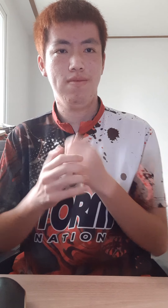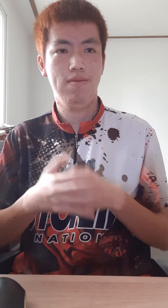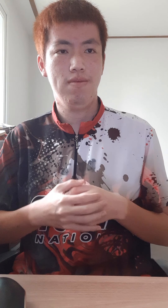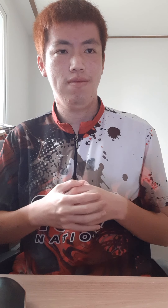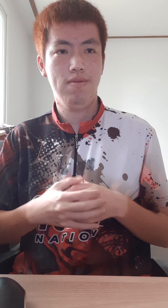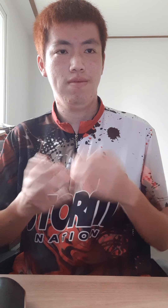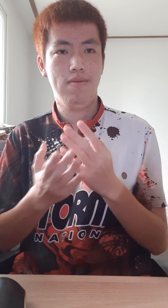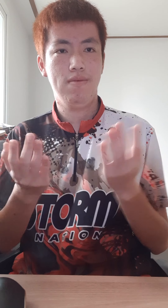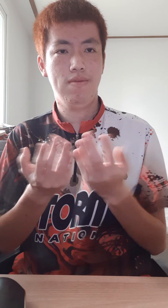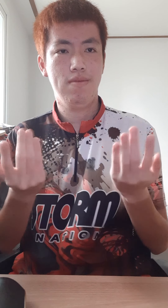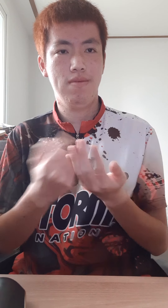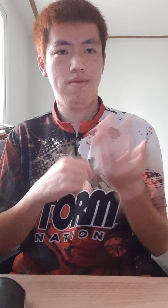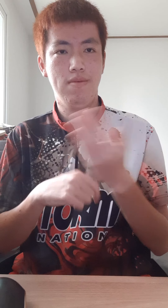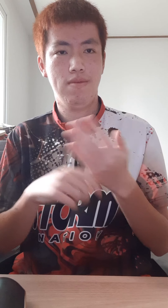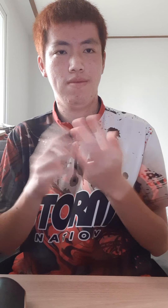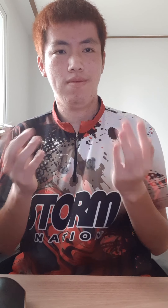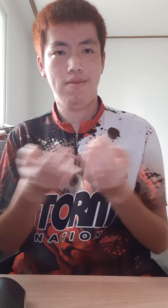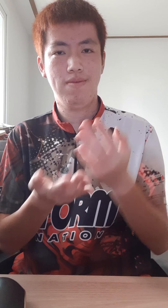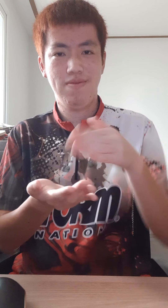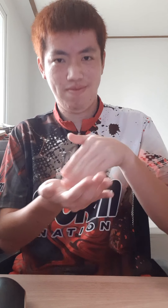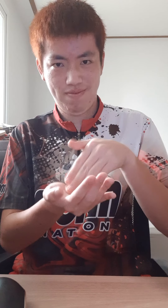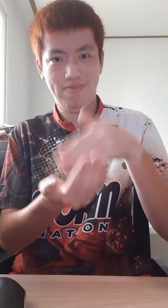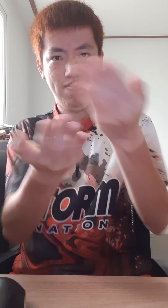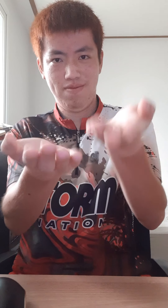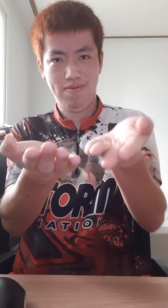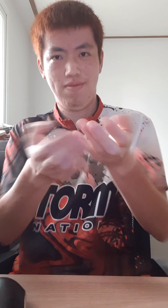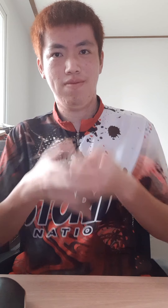그 현장에 김영솔 기자가 다녀왔습니다.